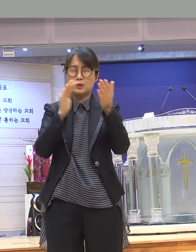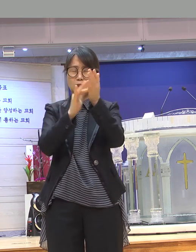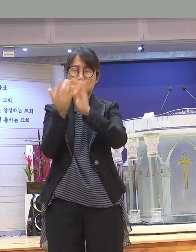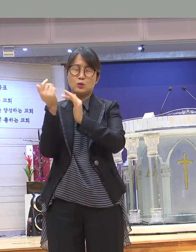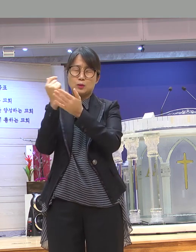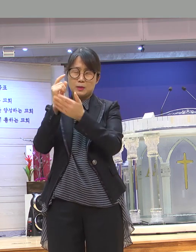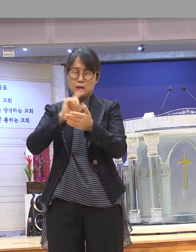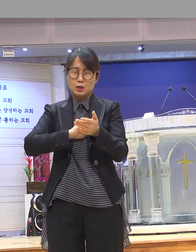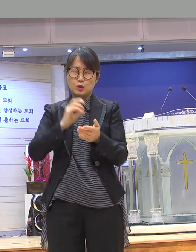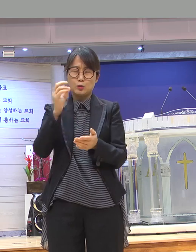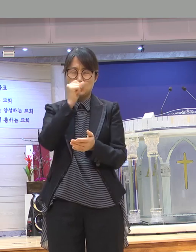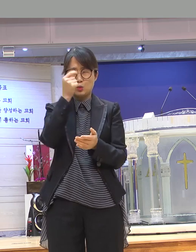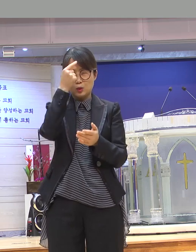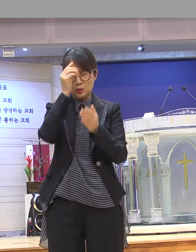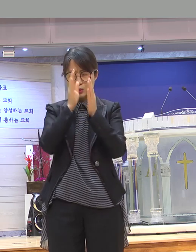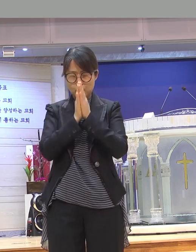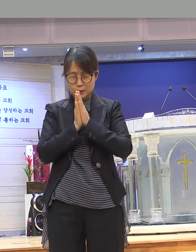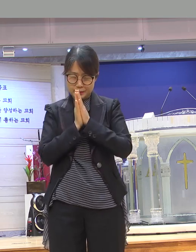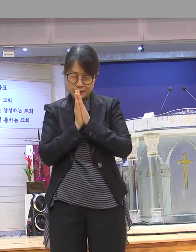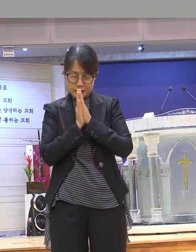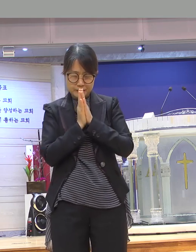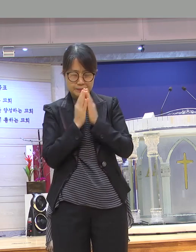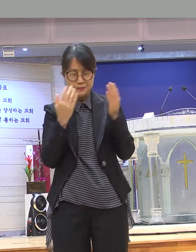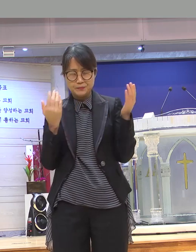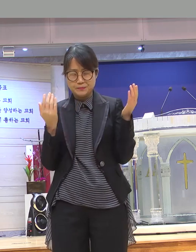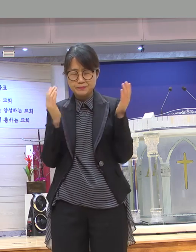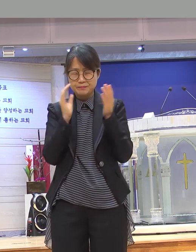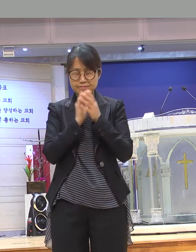이름으로 기도드립니다. 아멘.